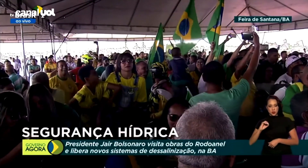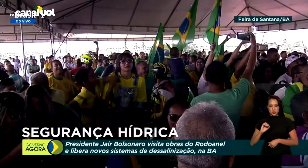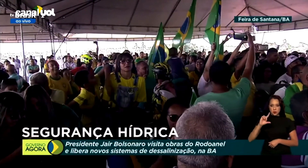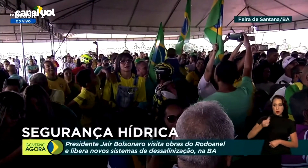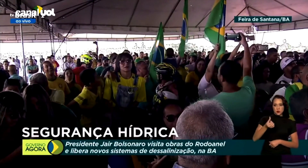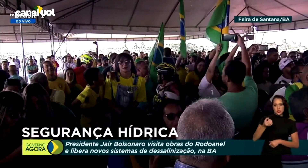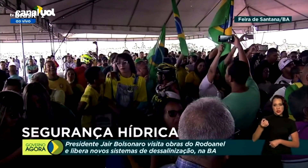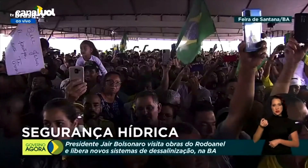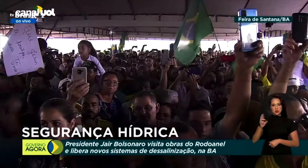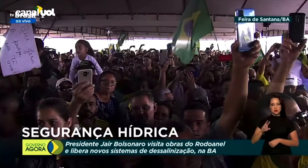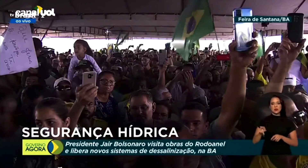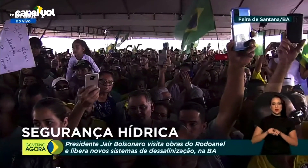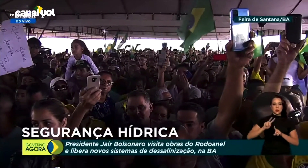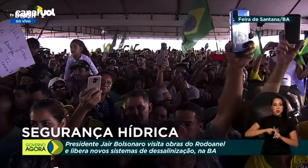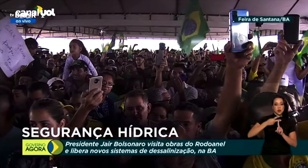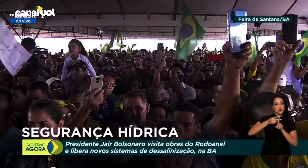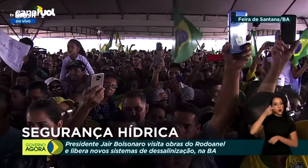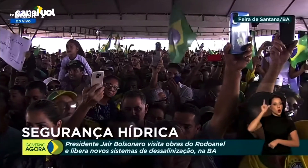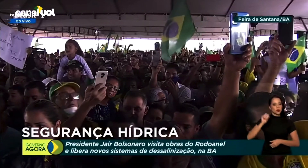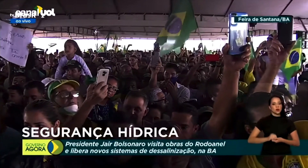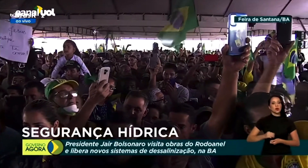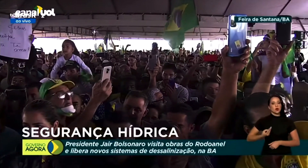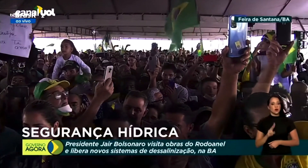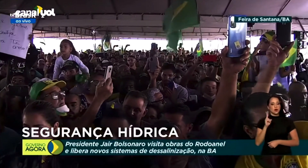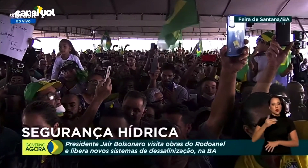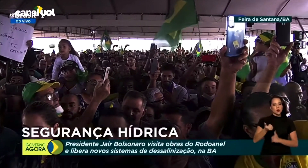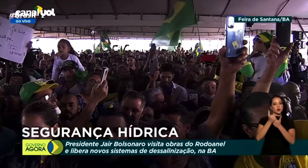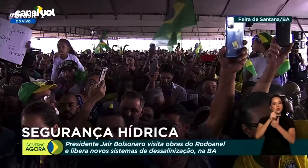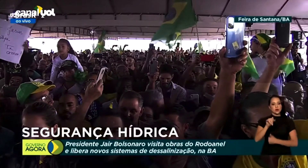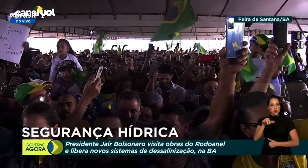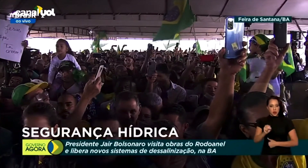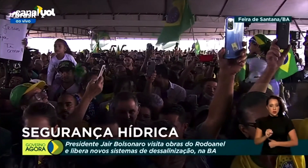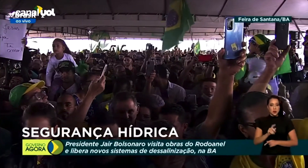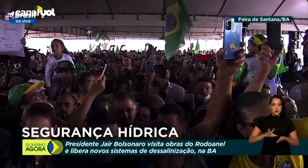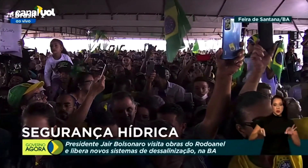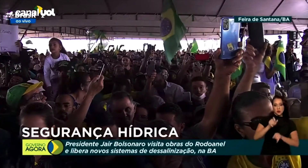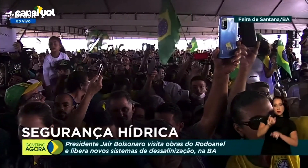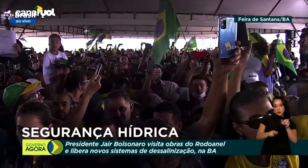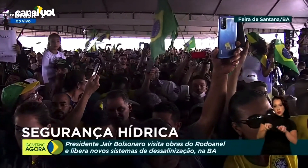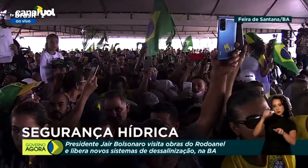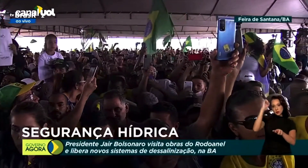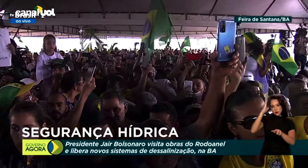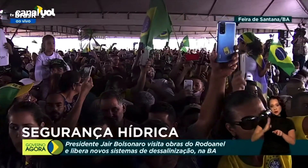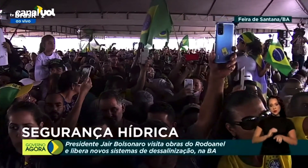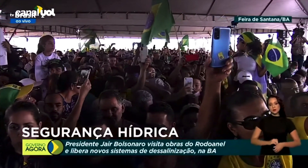Também dobrou, no dia de ontem, o valor do Auxílio Gás para todos os brasileiros.